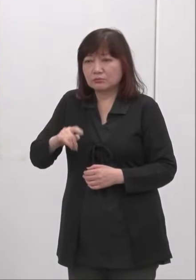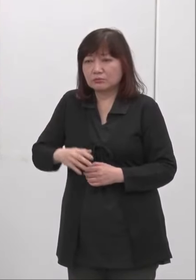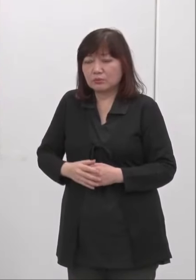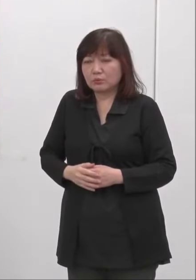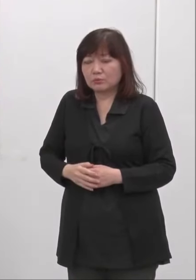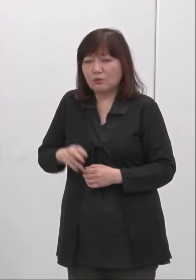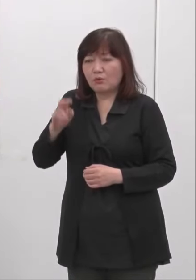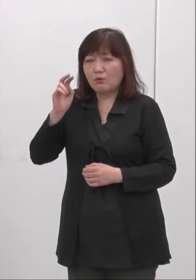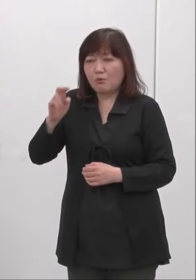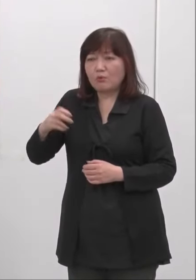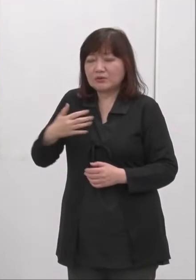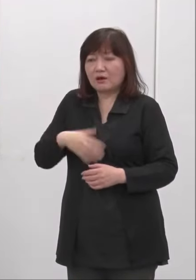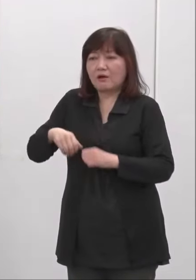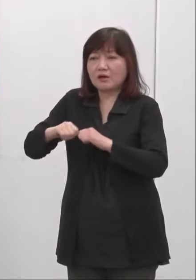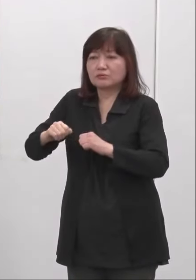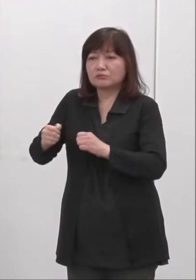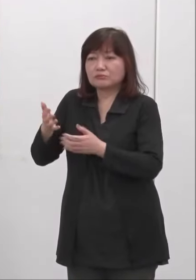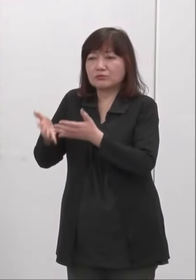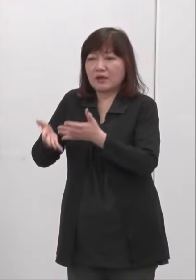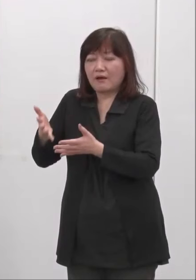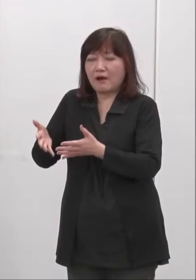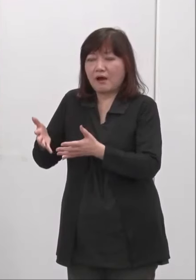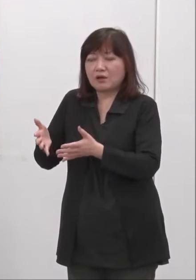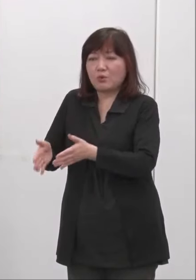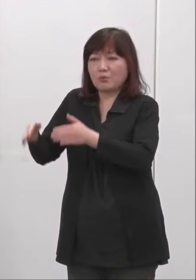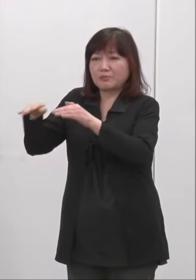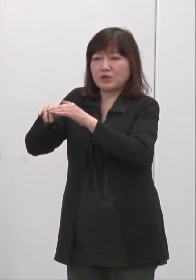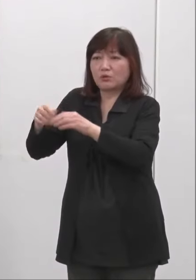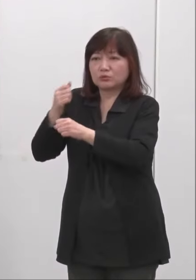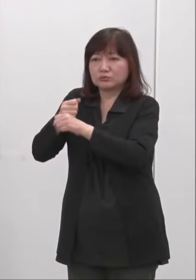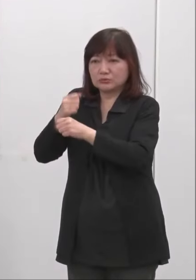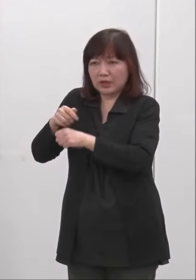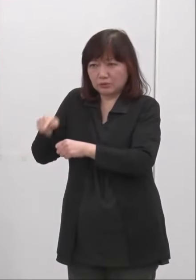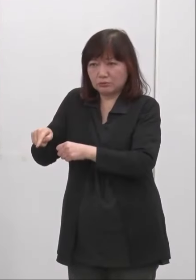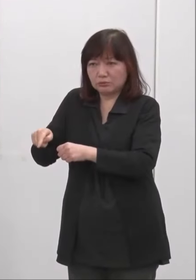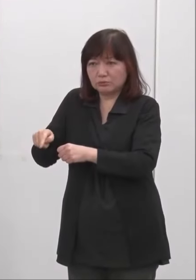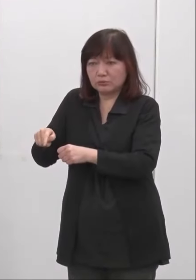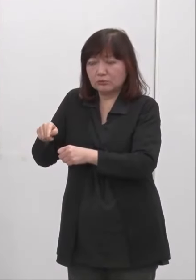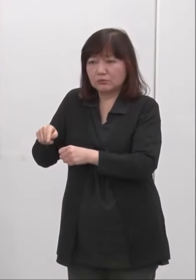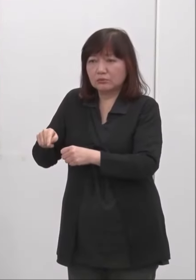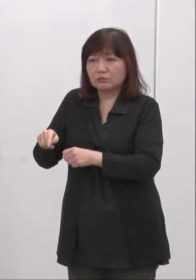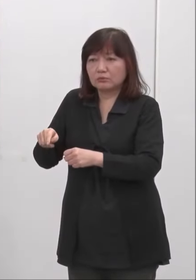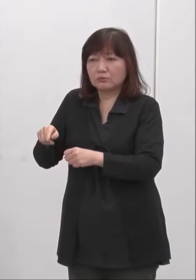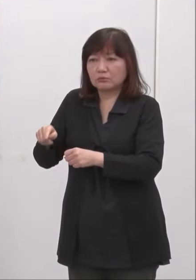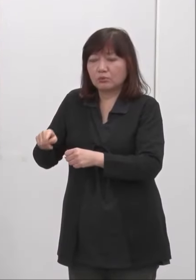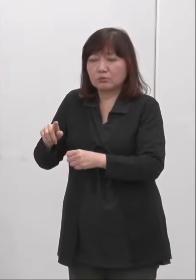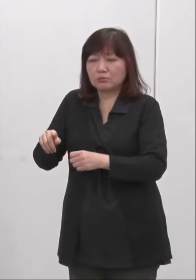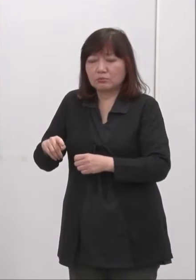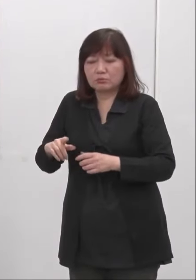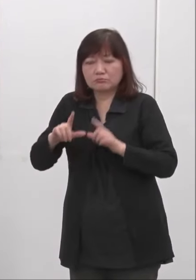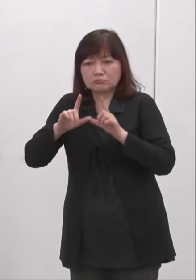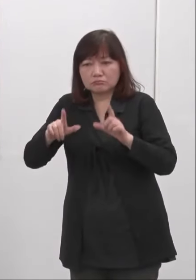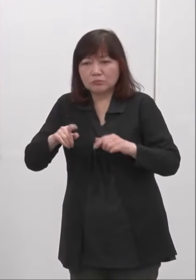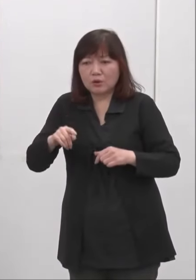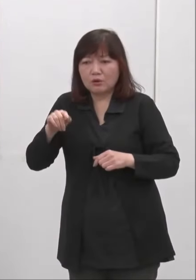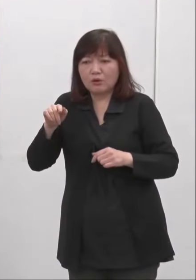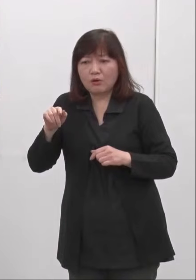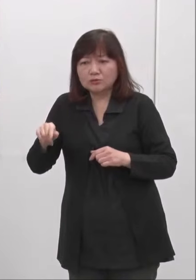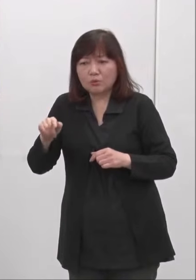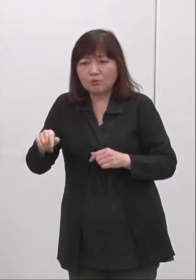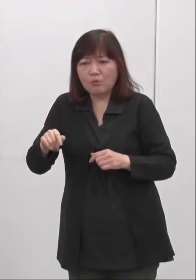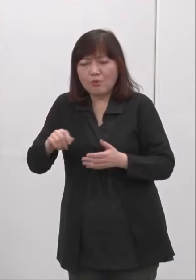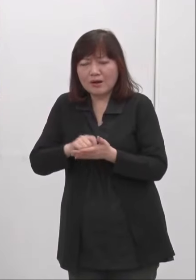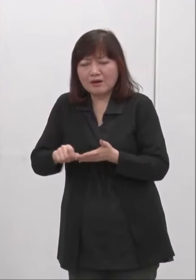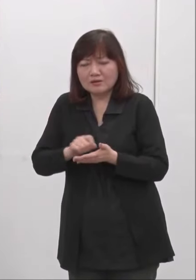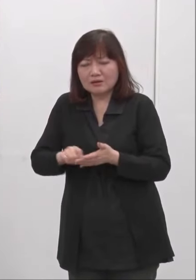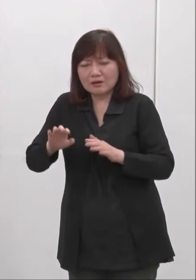ヘルスケアパビリオンでも作ってますよね、法人を。その意味ですか、 会議体。多分そこで会議体あったはず